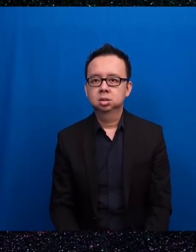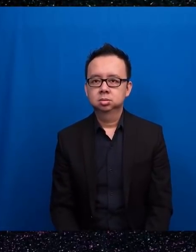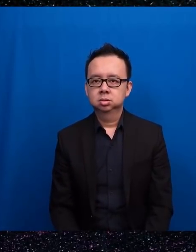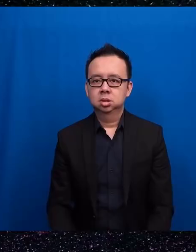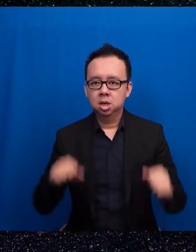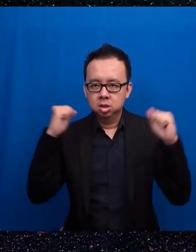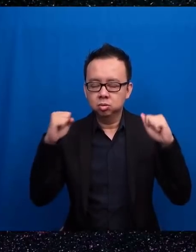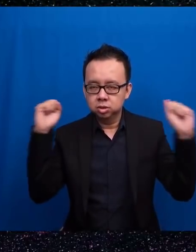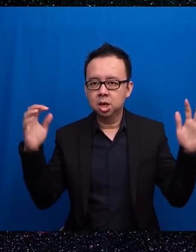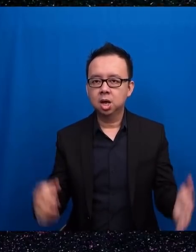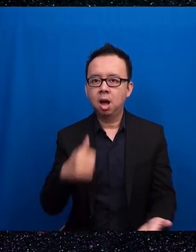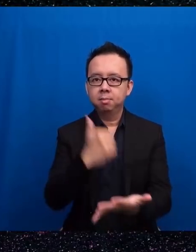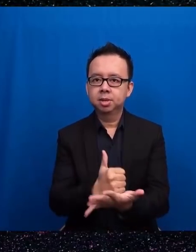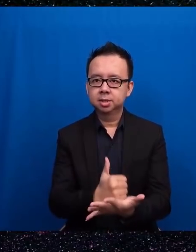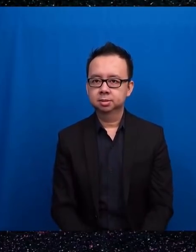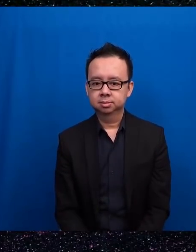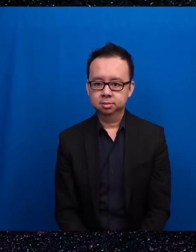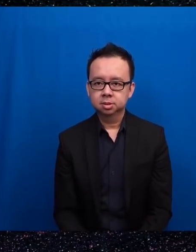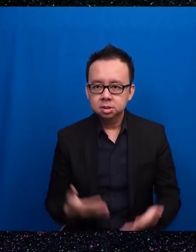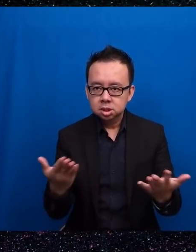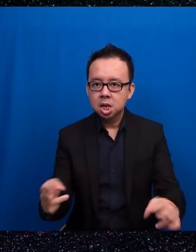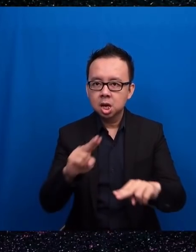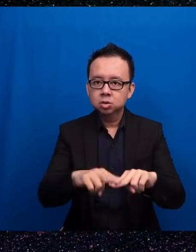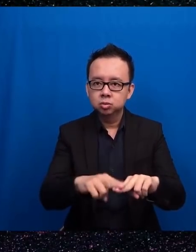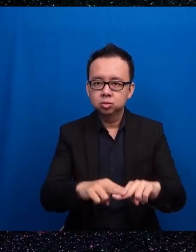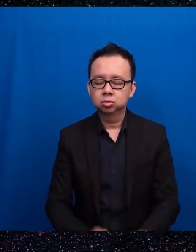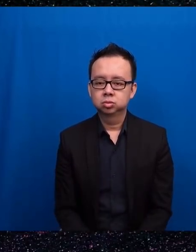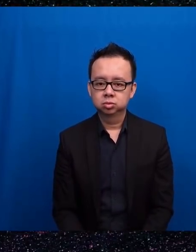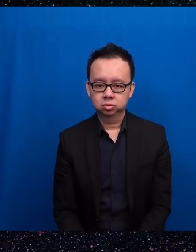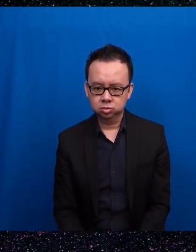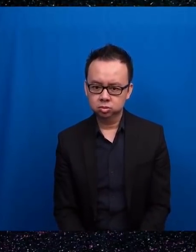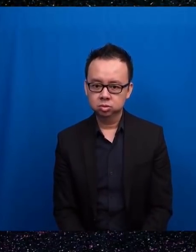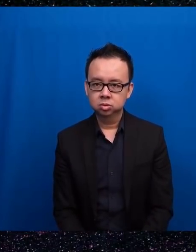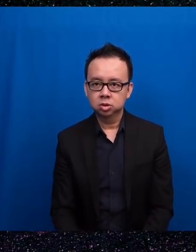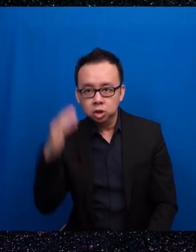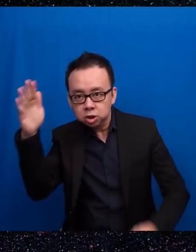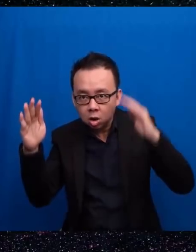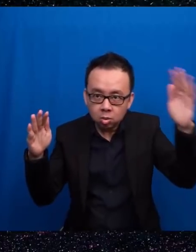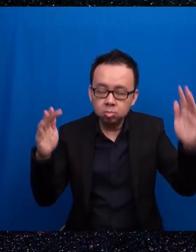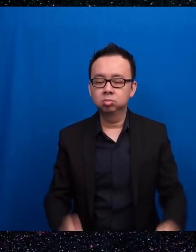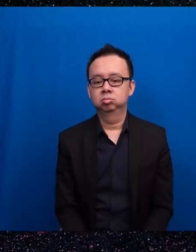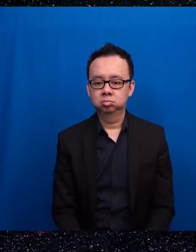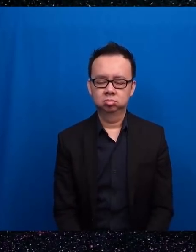percaya katakan amin. Silakan duduk Bapak Ibu Saudara sekalian. Shalom.